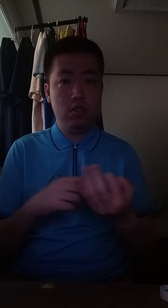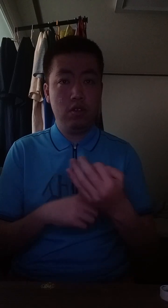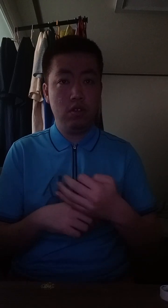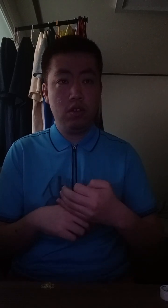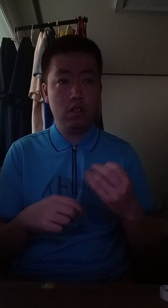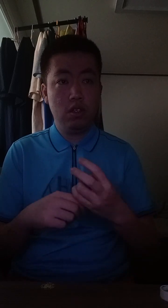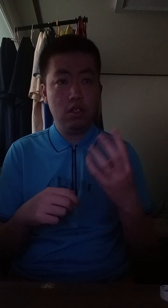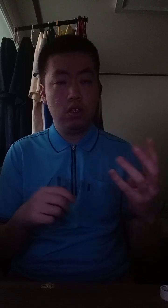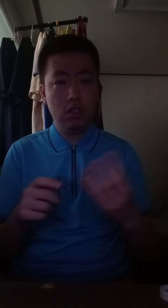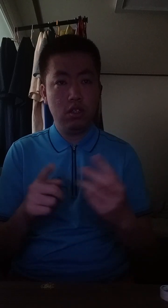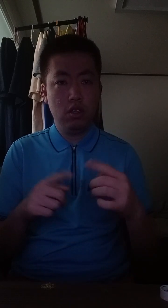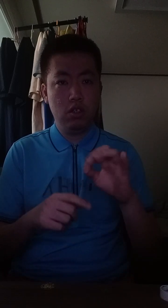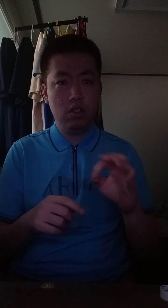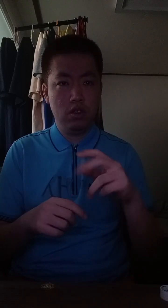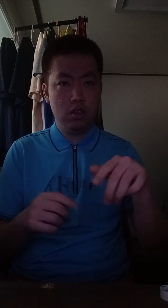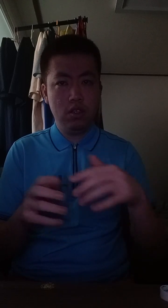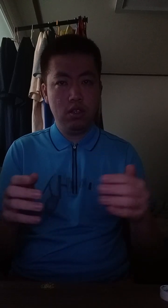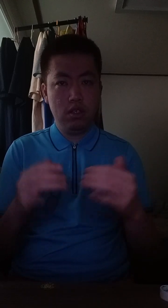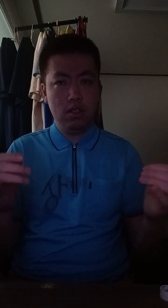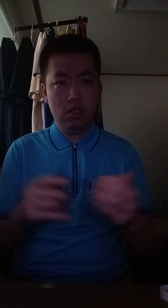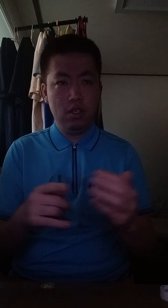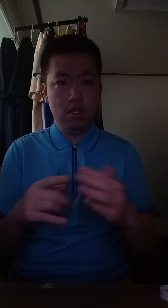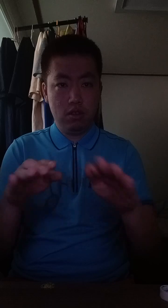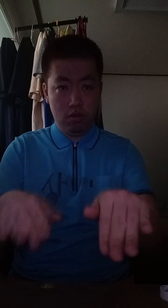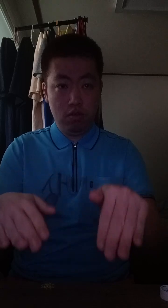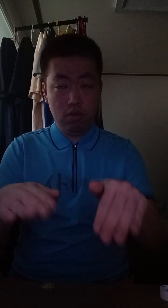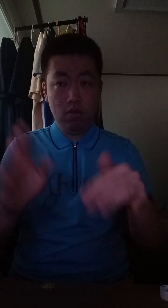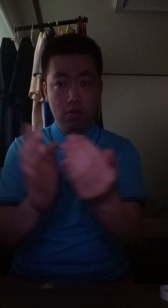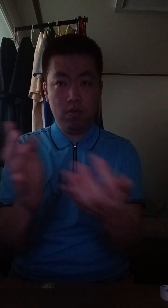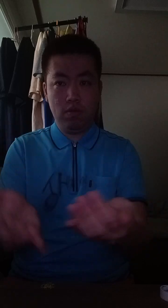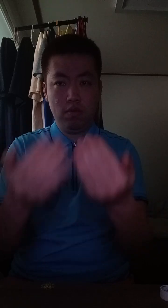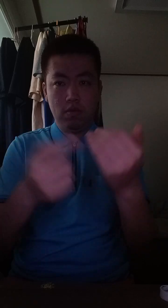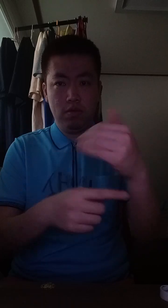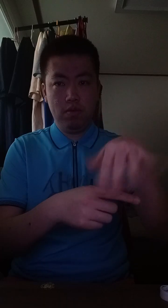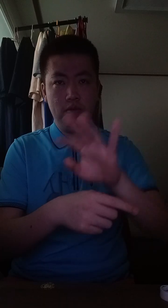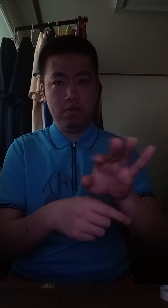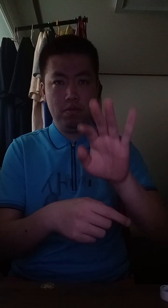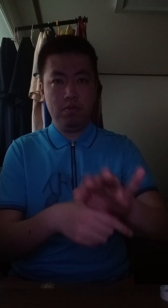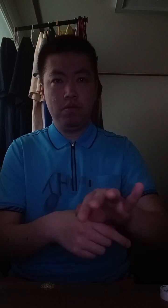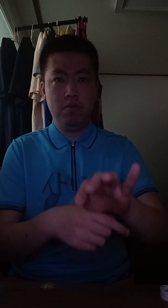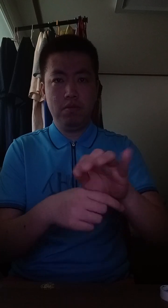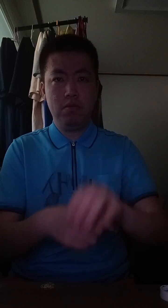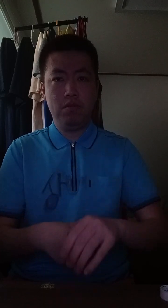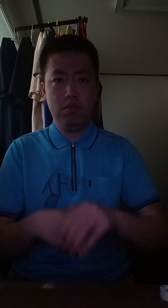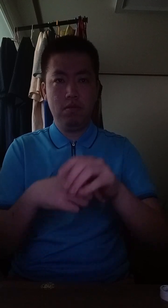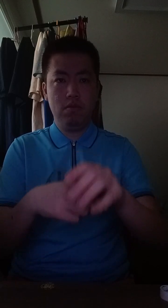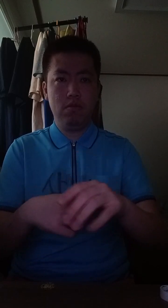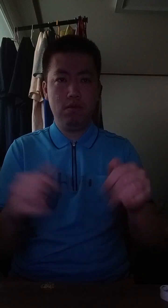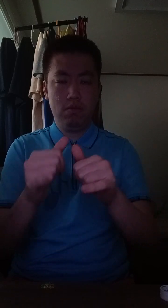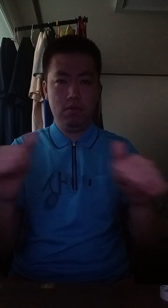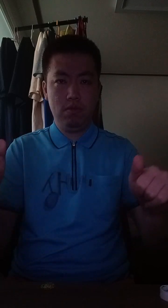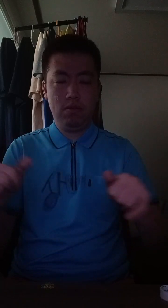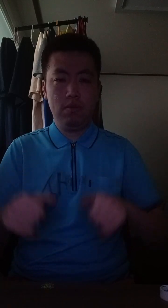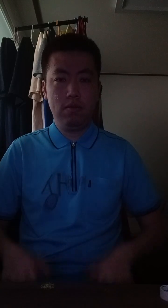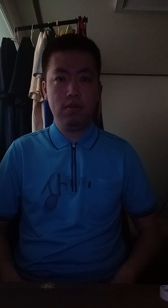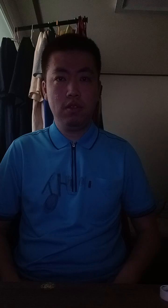지난 4월부터 열차가 들어오면 안전발판이 자동으로 나와 공간을 메워주는 시범 사업을 하고 있습니다.